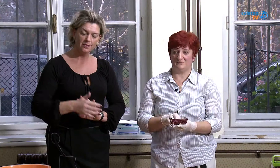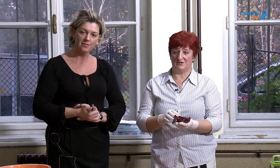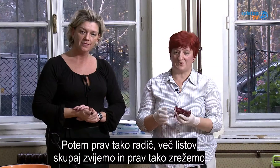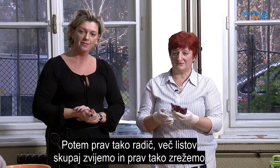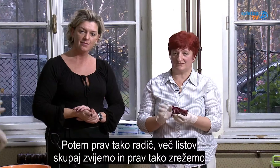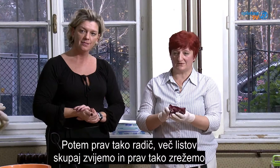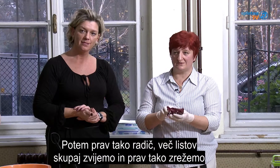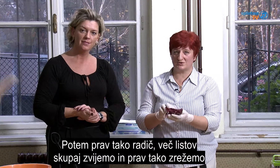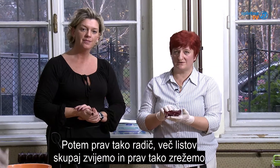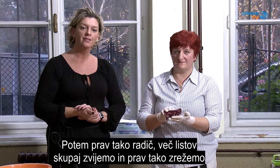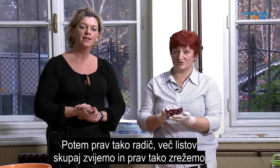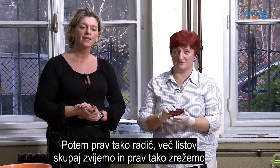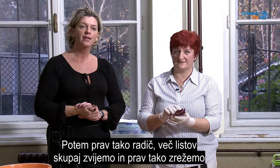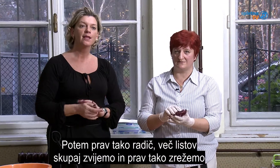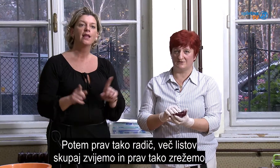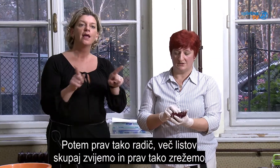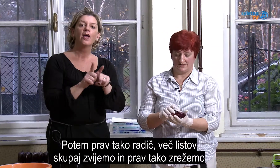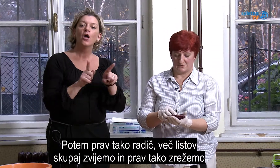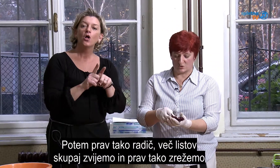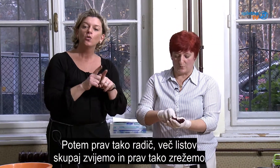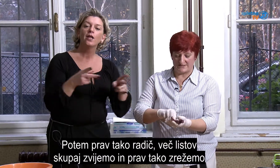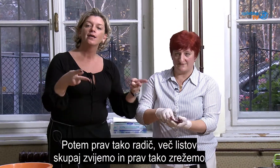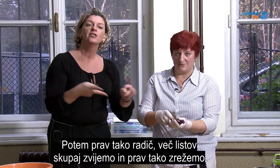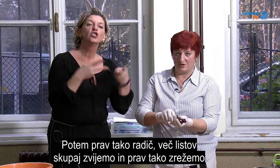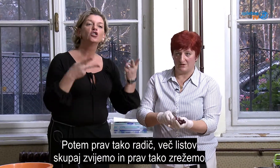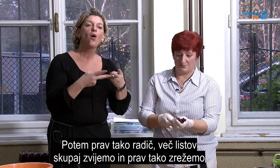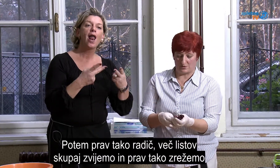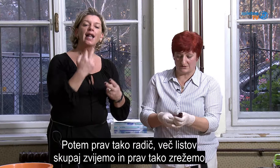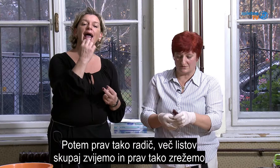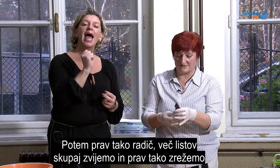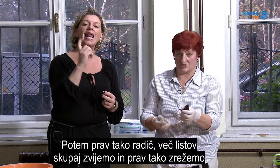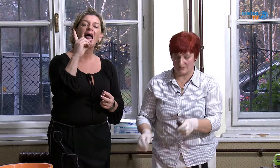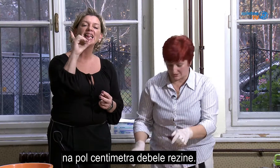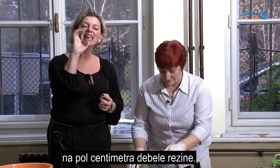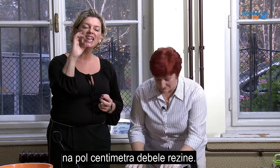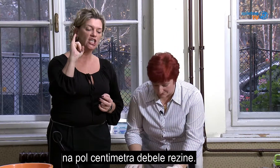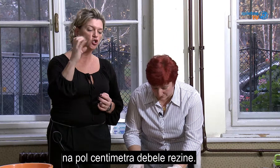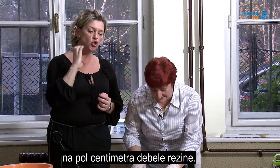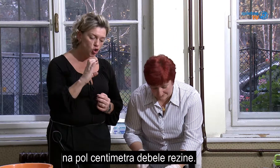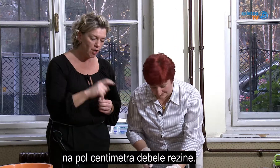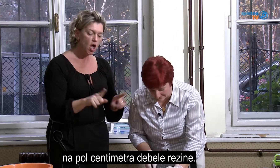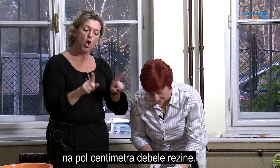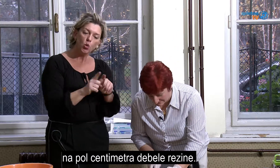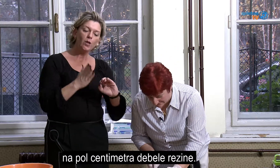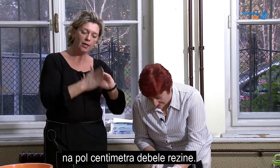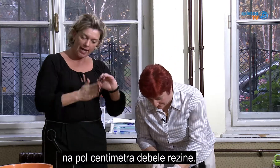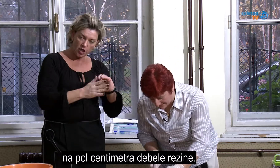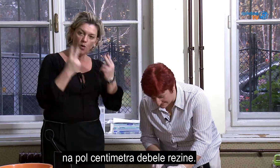Potem prav tako radič, več listov, skupaj zvijemo in prav tako zrežemo na pol centimetre rezance.